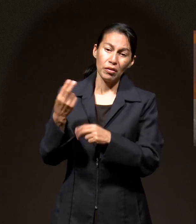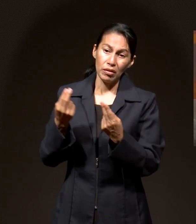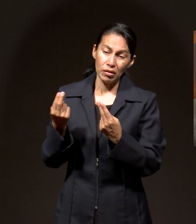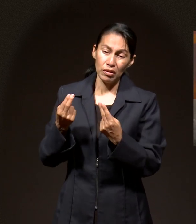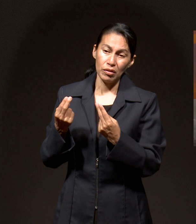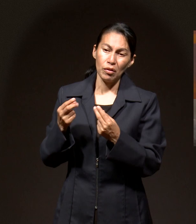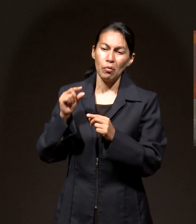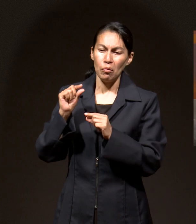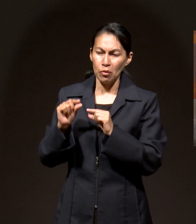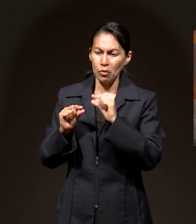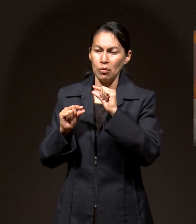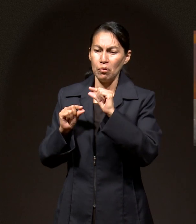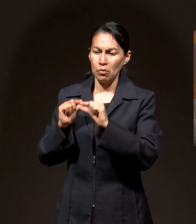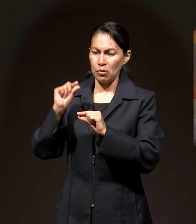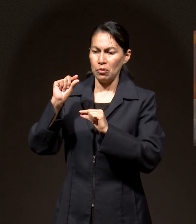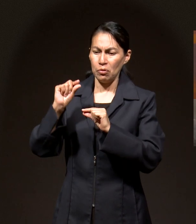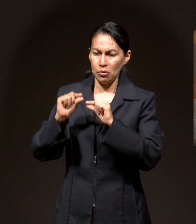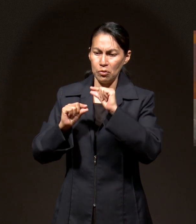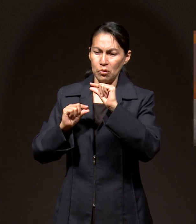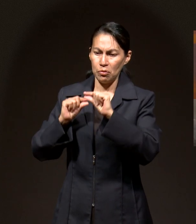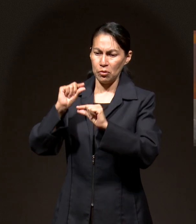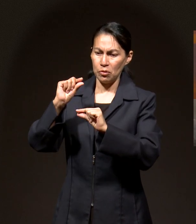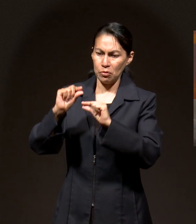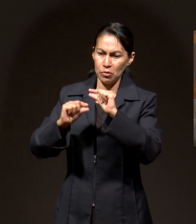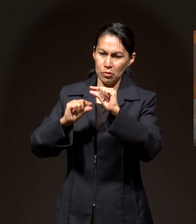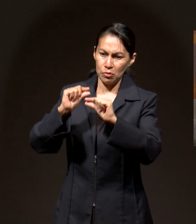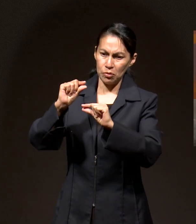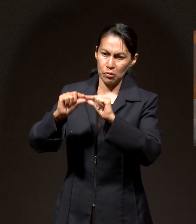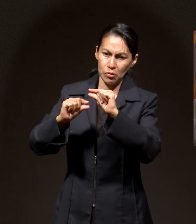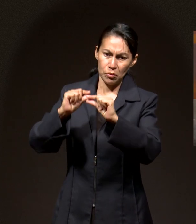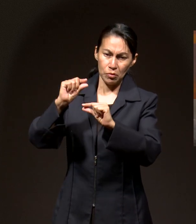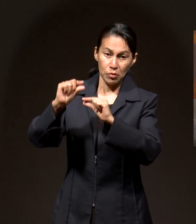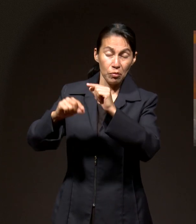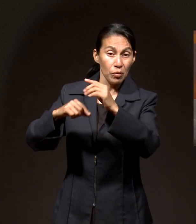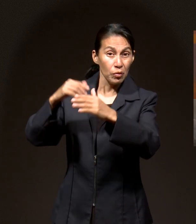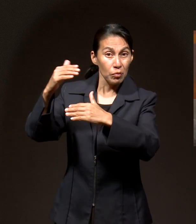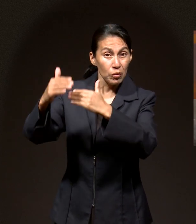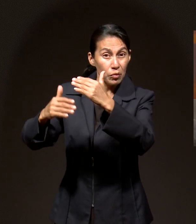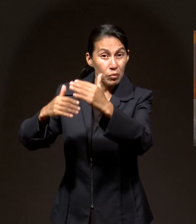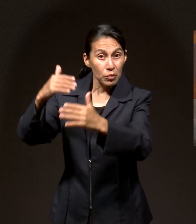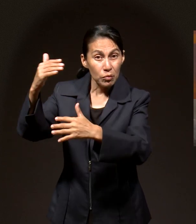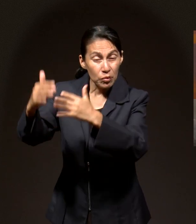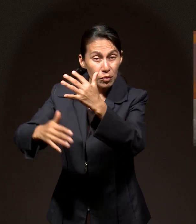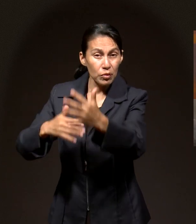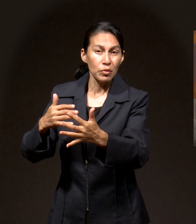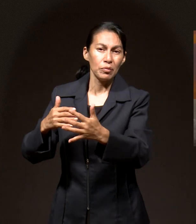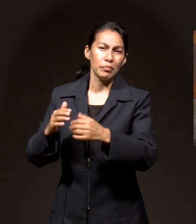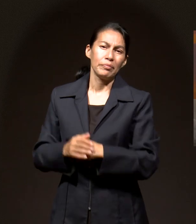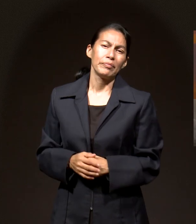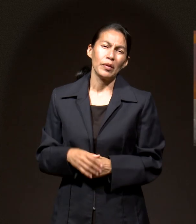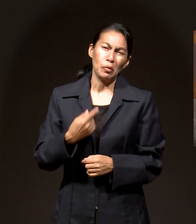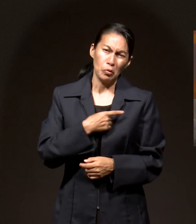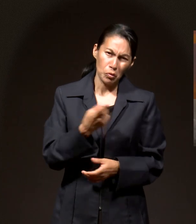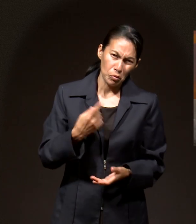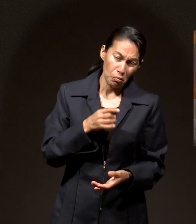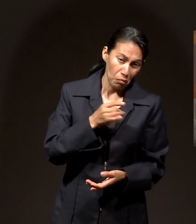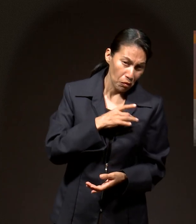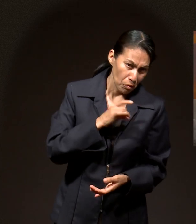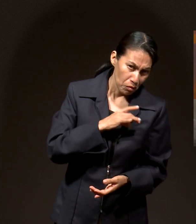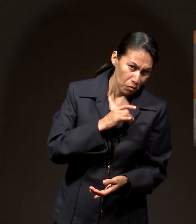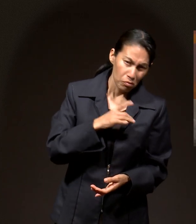Necesito empezar poco a poco. Y si queremos que nuestro estilo de vida incluya la oración, no tengamos